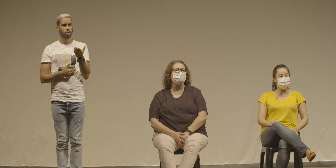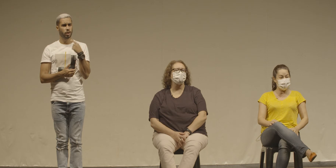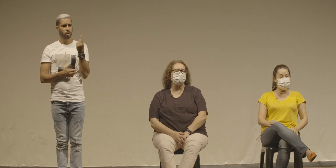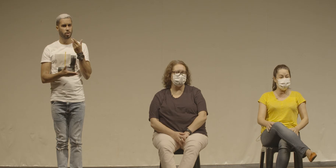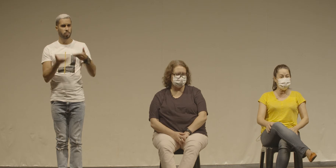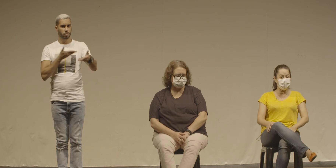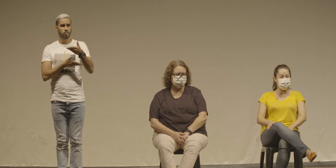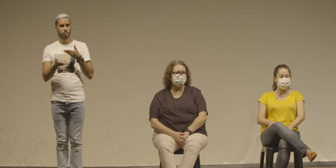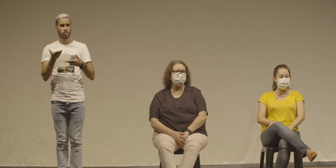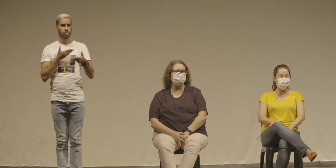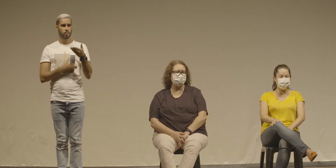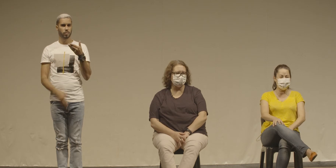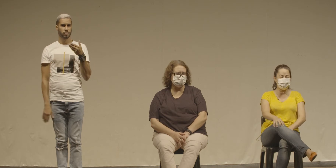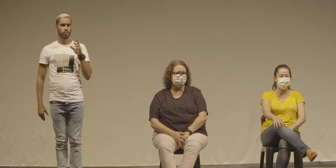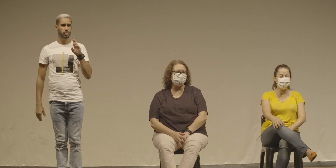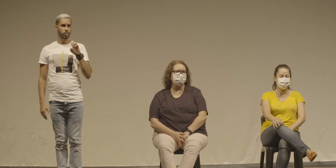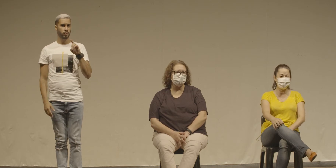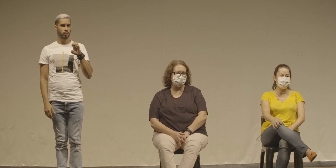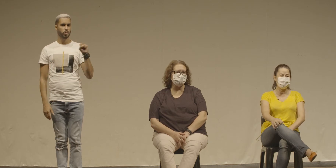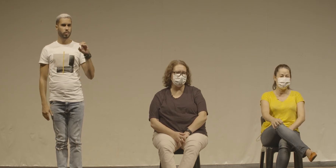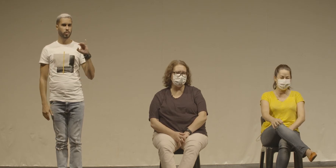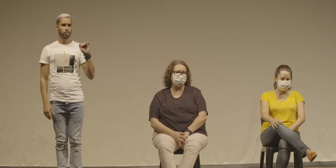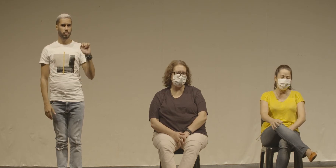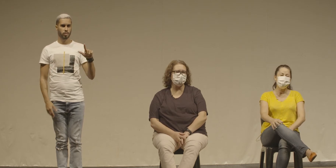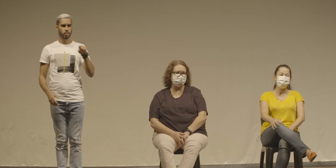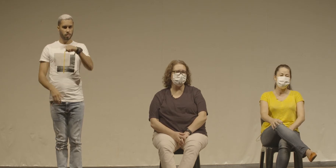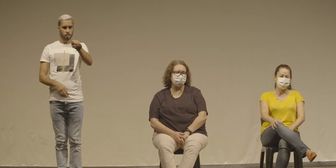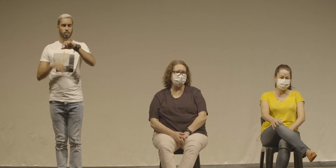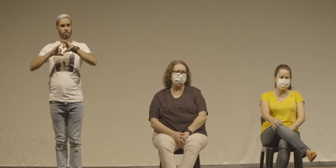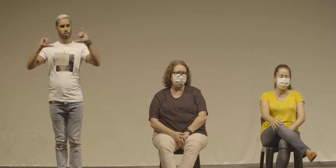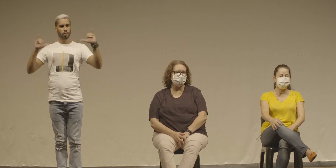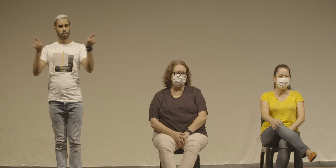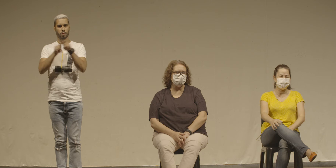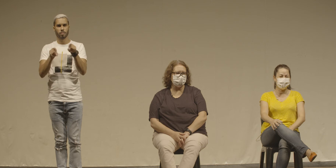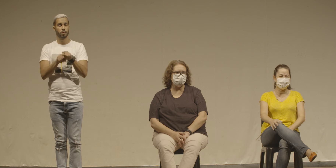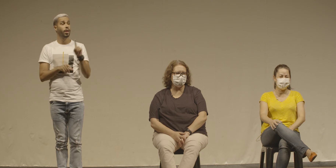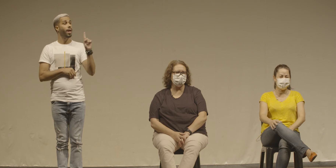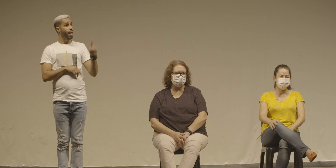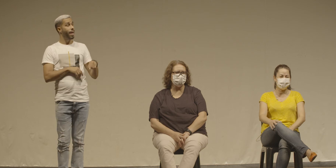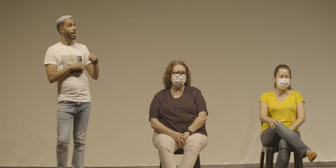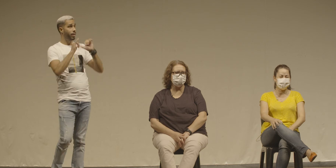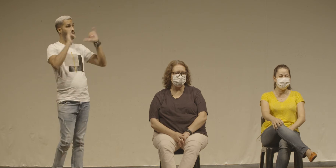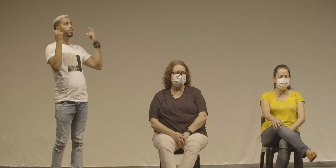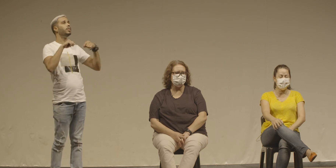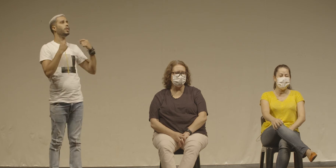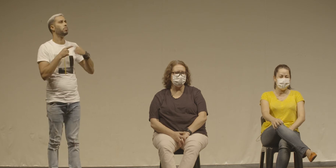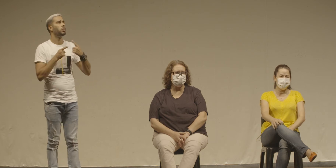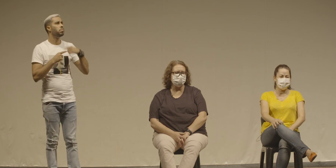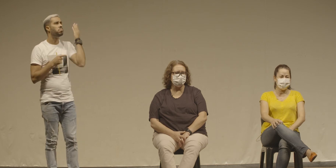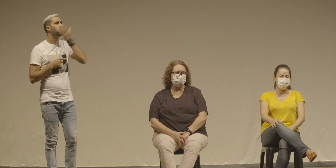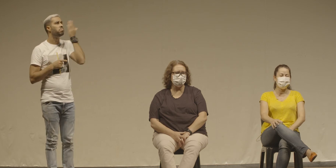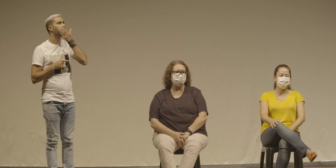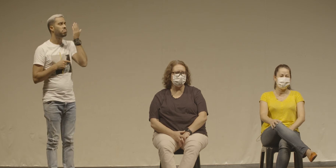para vocês divulgarem também. A divulgação, né? Porque eu não vi divulgado em lugar nenhum.